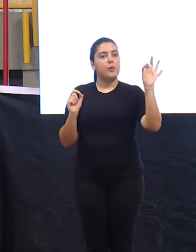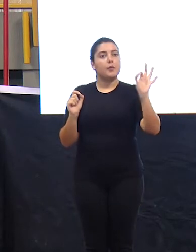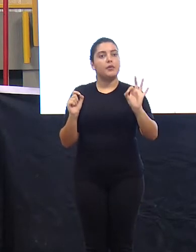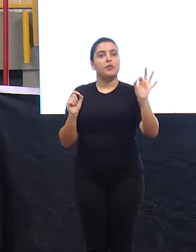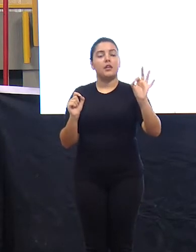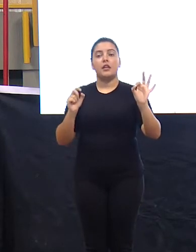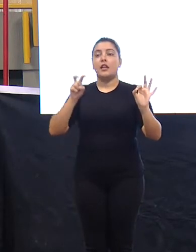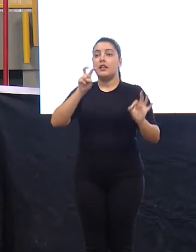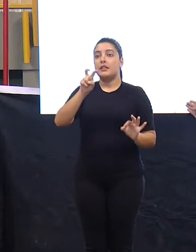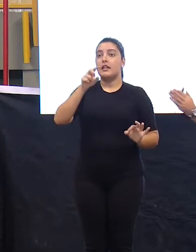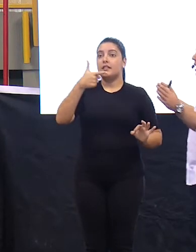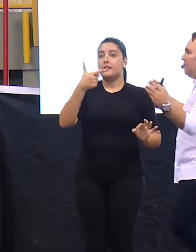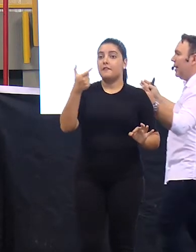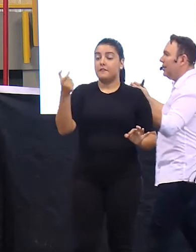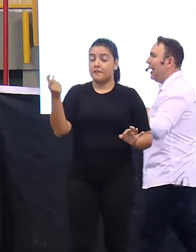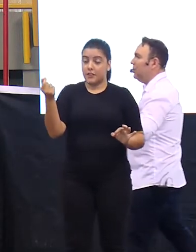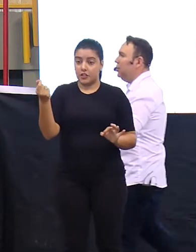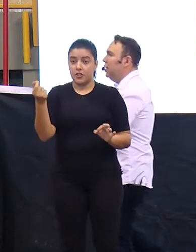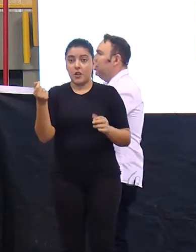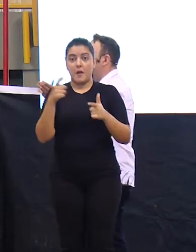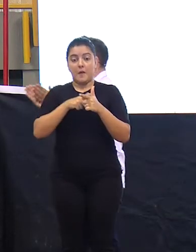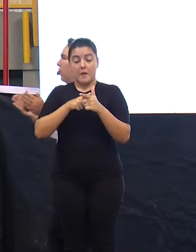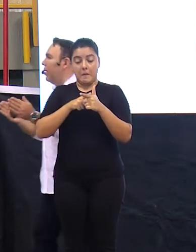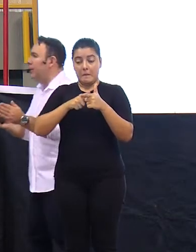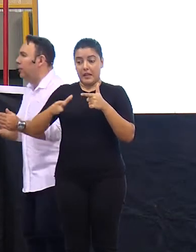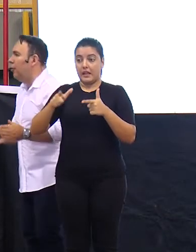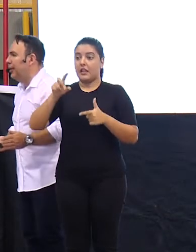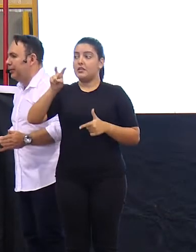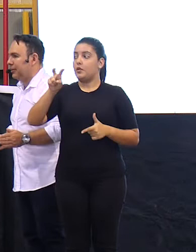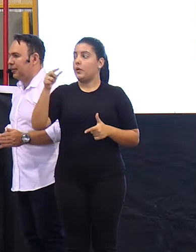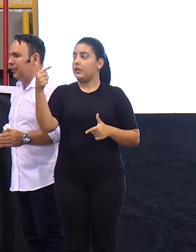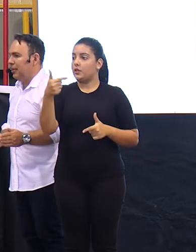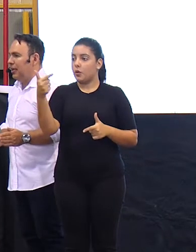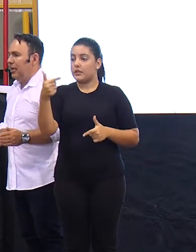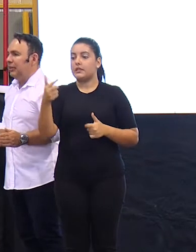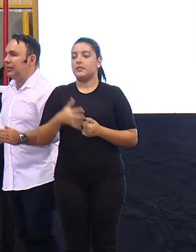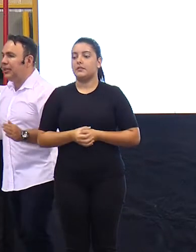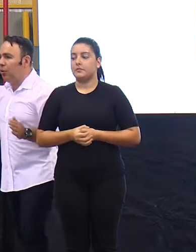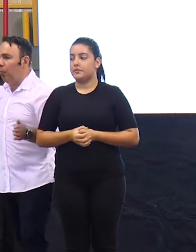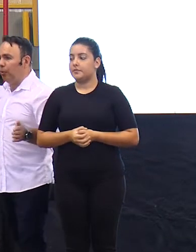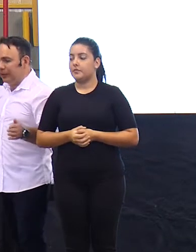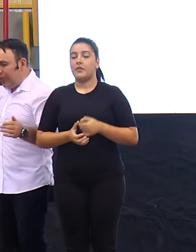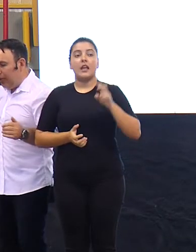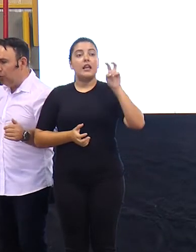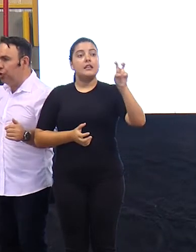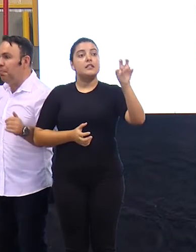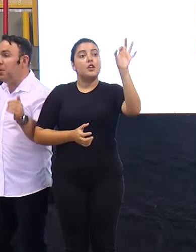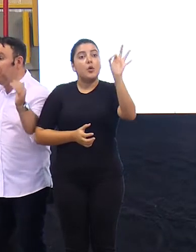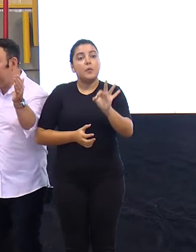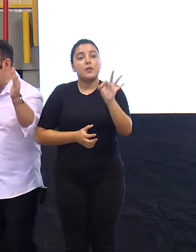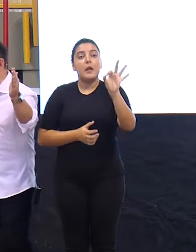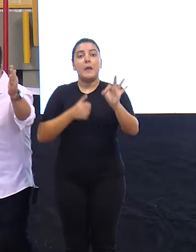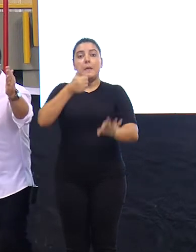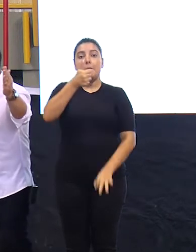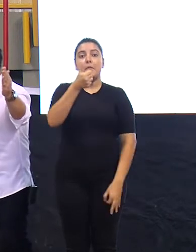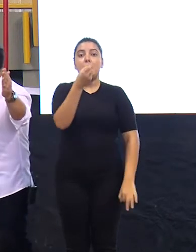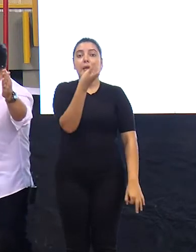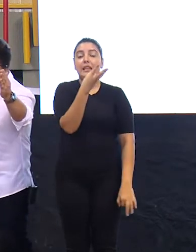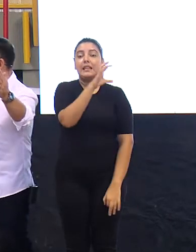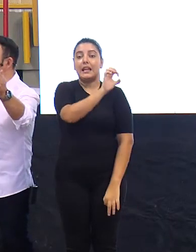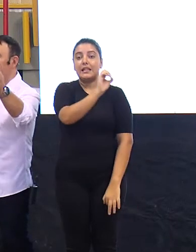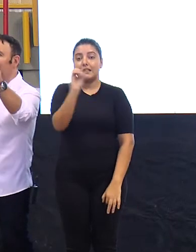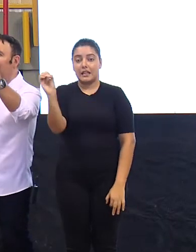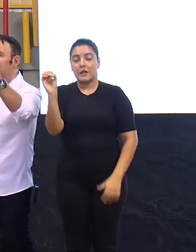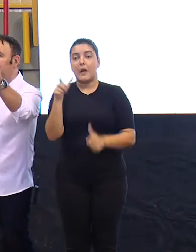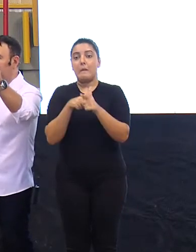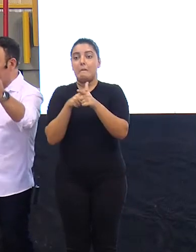de 520 é a metade de 52. 5% de 1.300